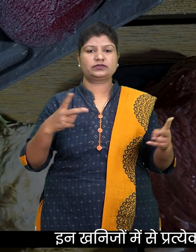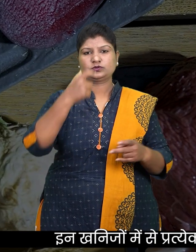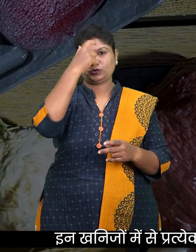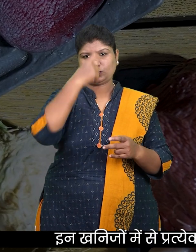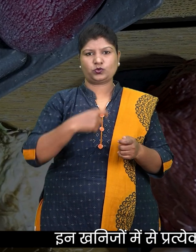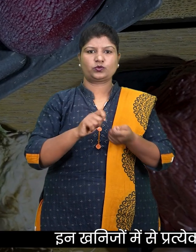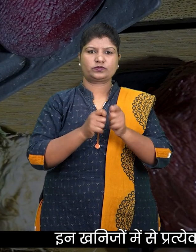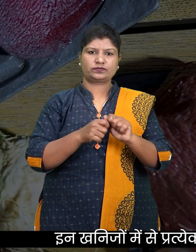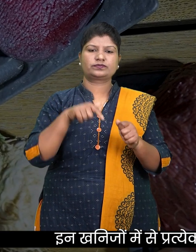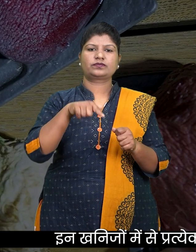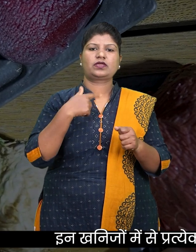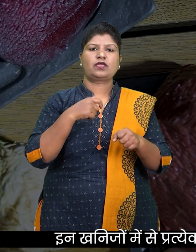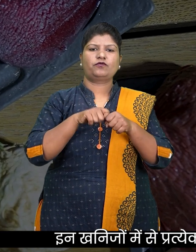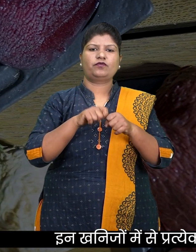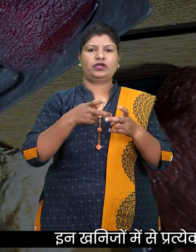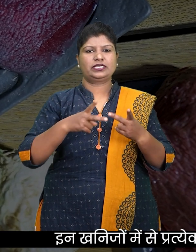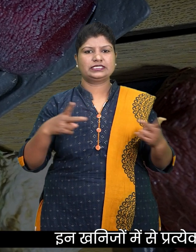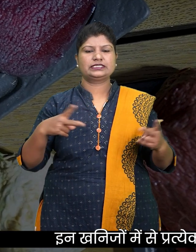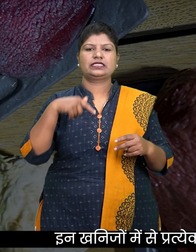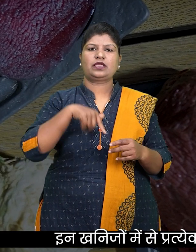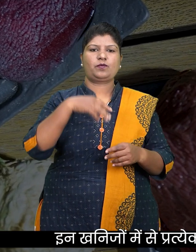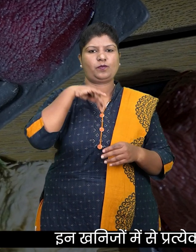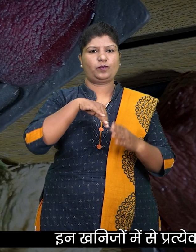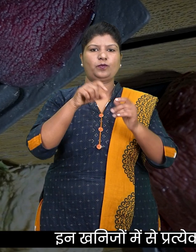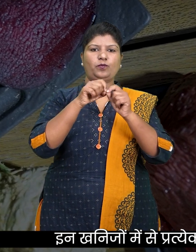विभिन्न भूमिकाएं निभाता है।